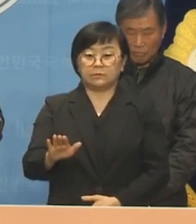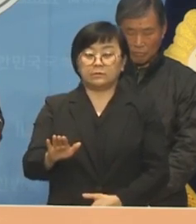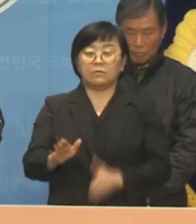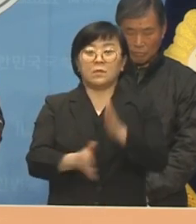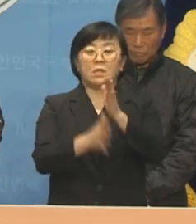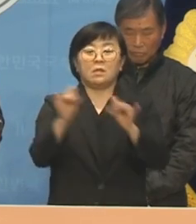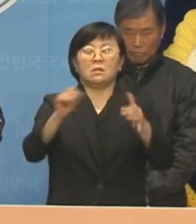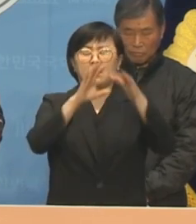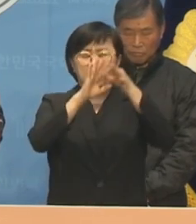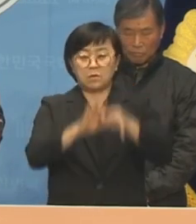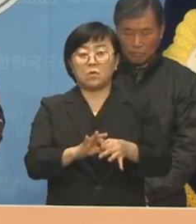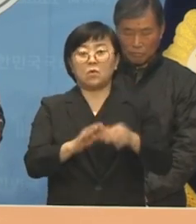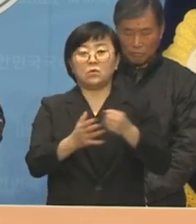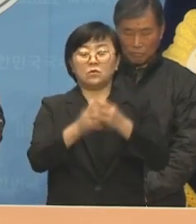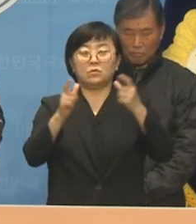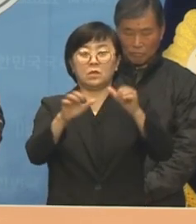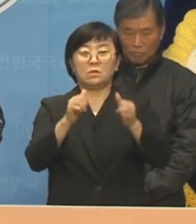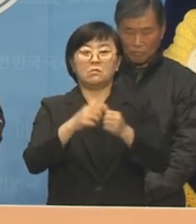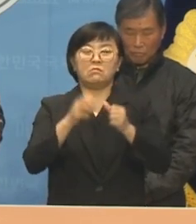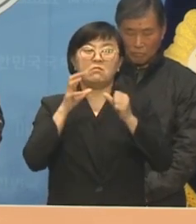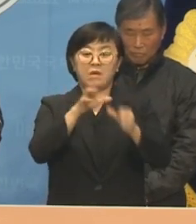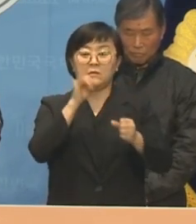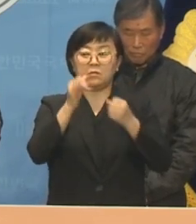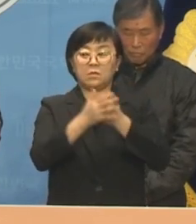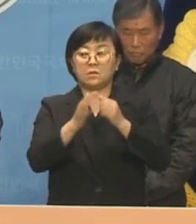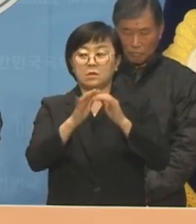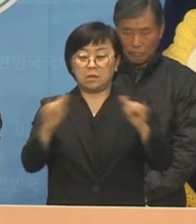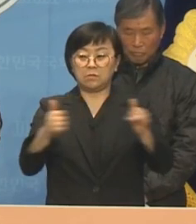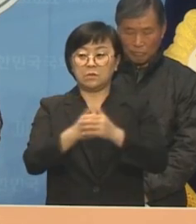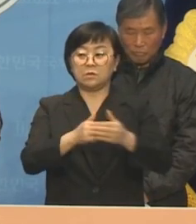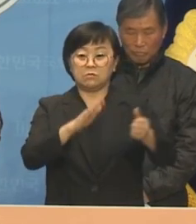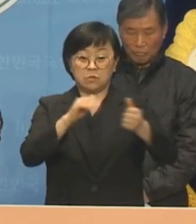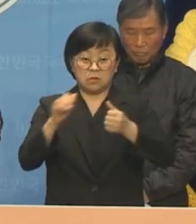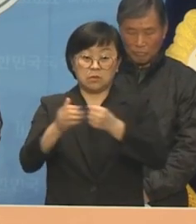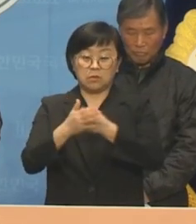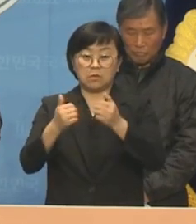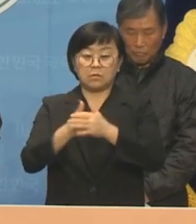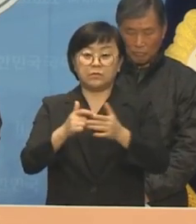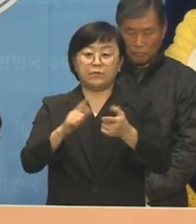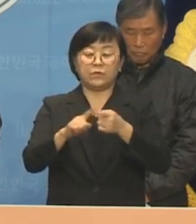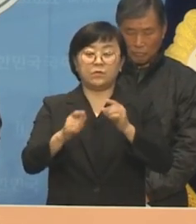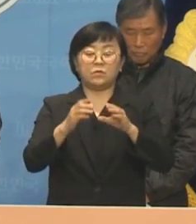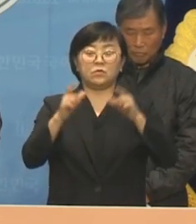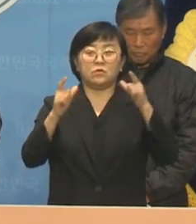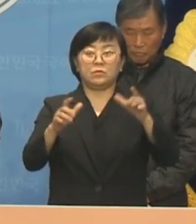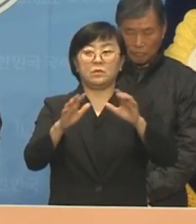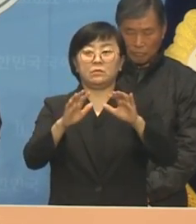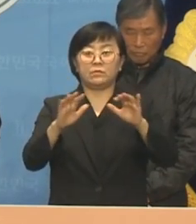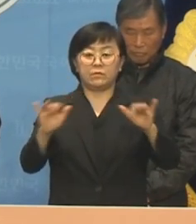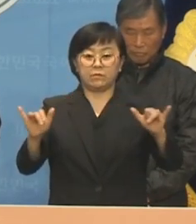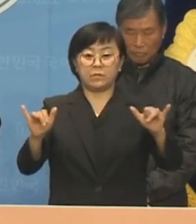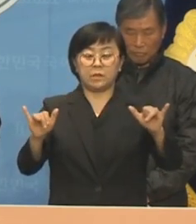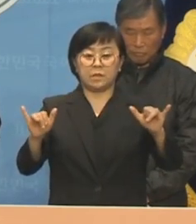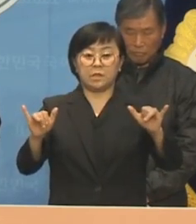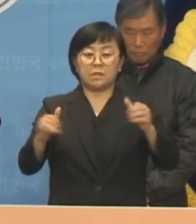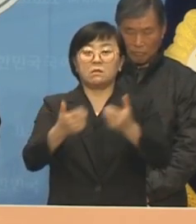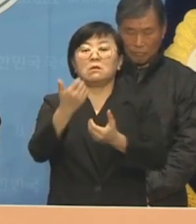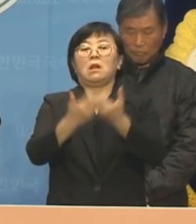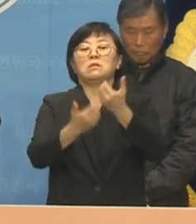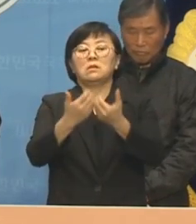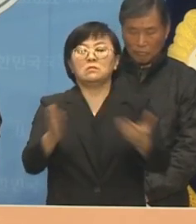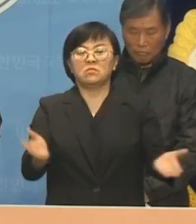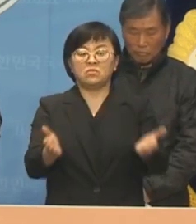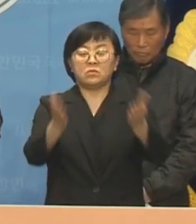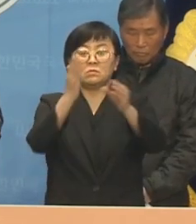시장은 계속해서 주민들을 윽박하고 사람들을 동원해서 관제를 동원해서 주민들의 민민 갈등을 유발하고